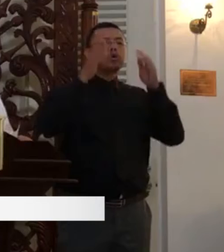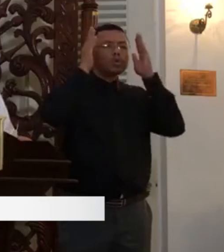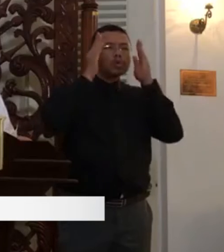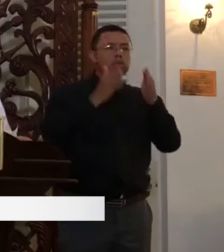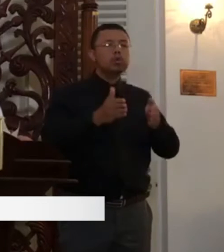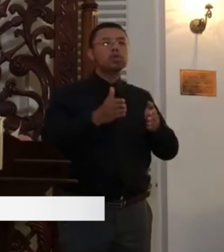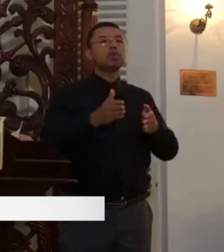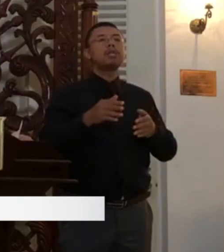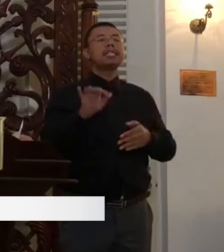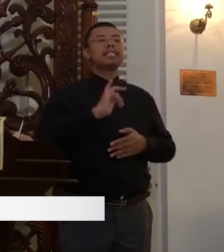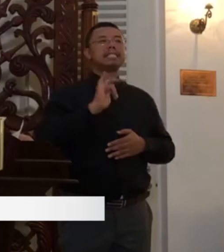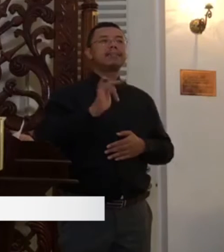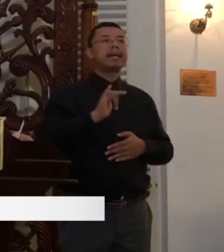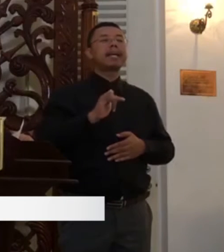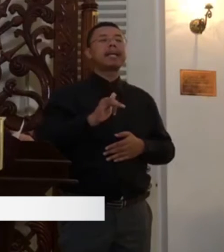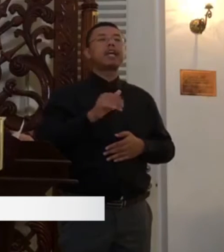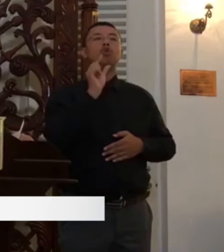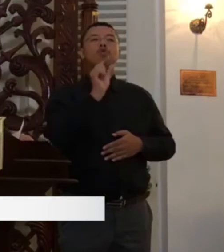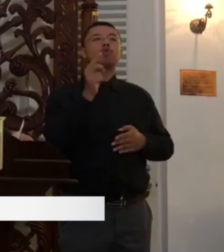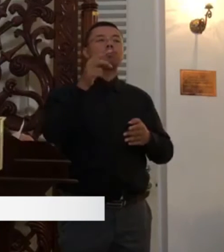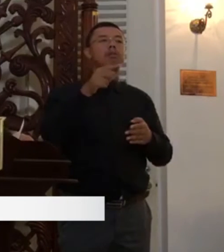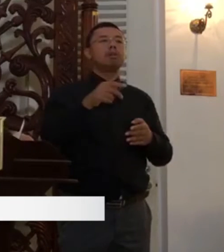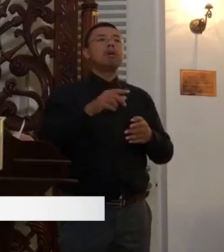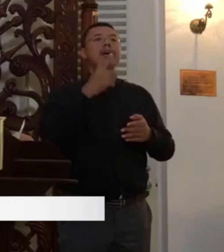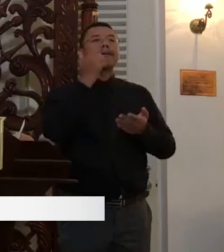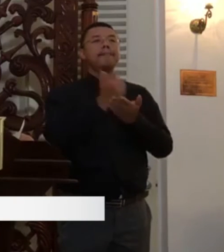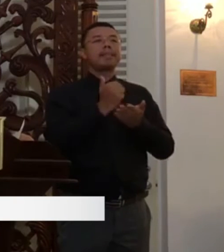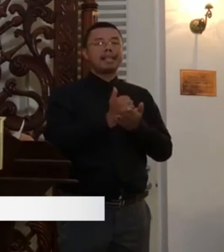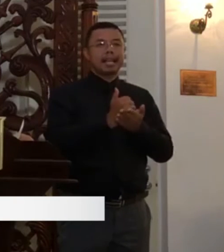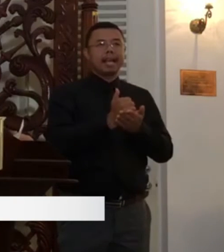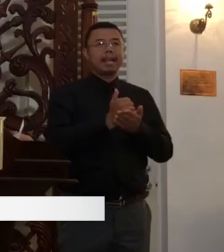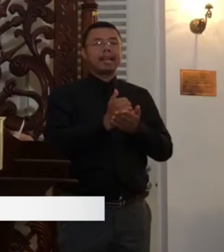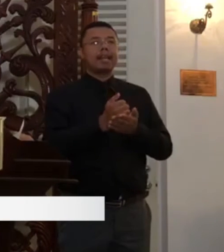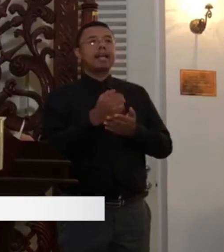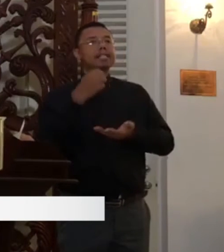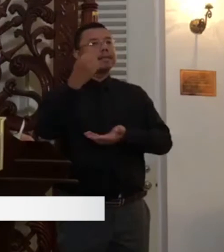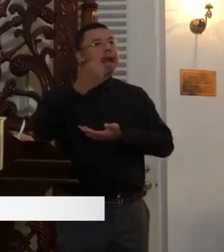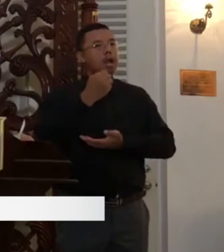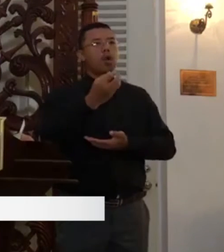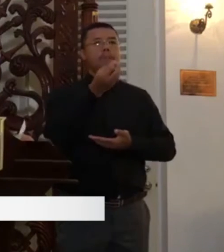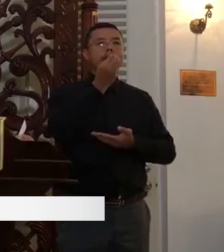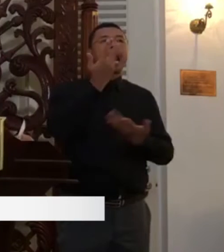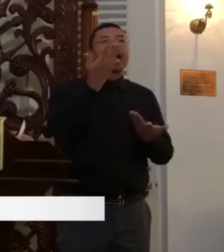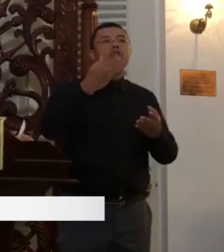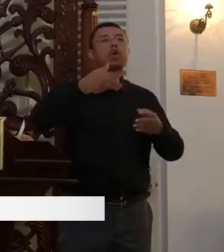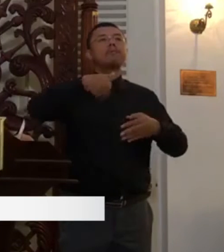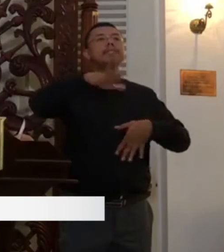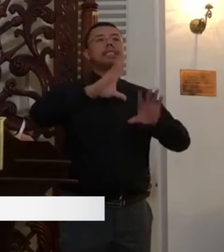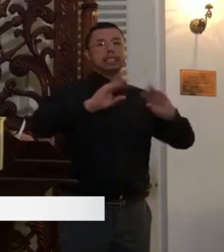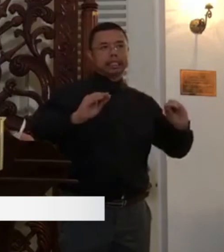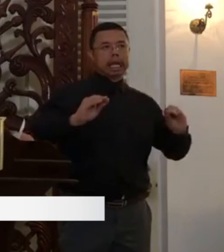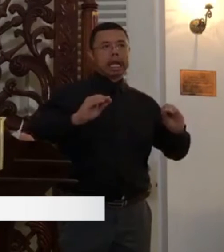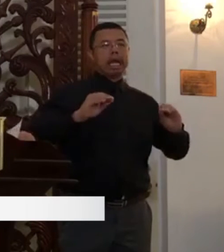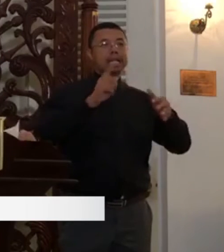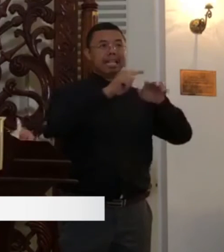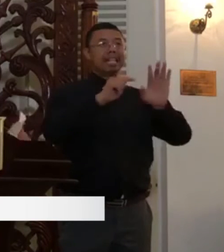dibolehkan sebagai angkutan untuk memenuhi kebutuhan pokok atau memang bekerja di sektor yang